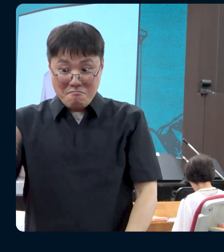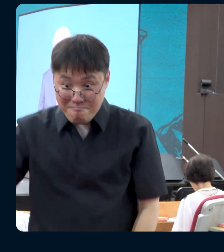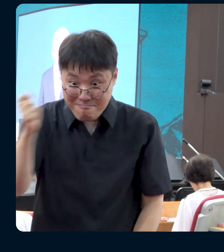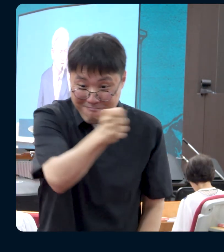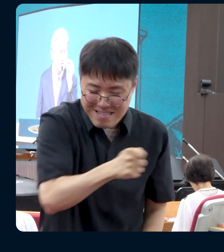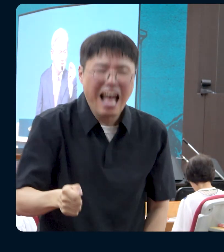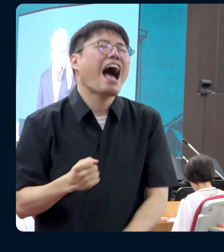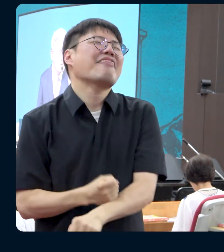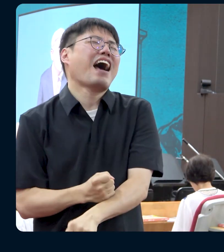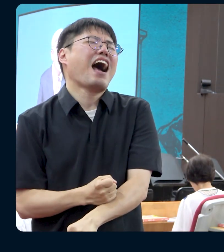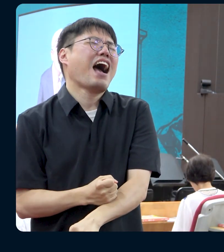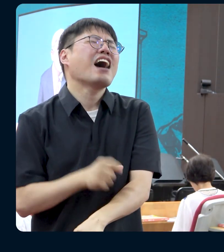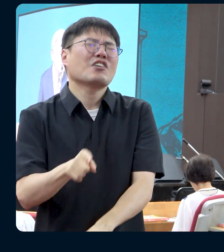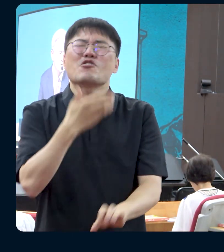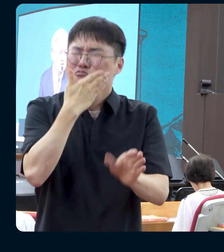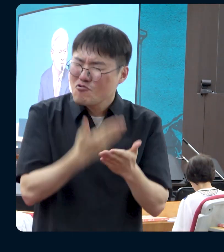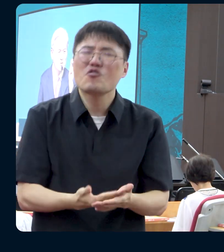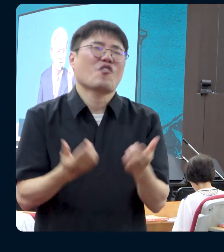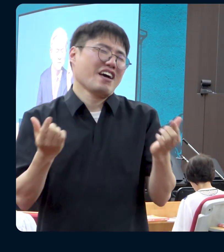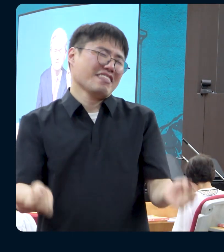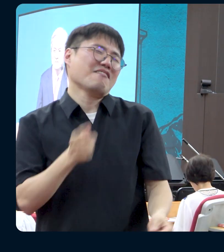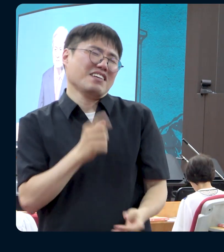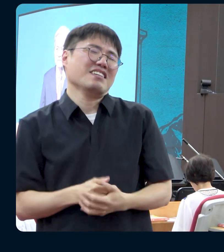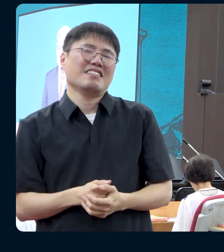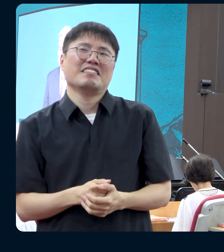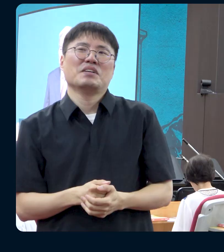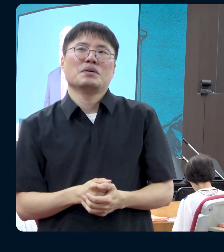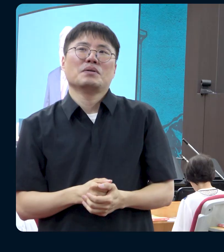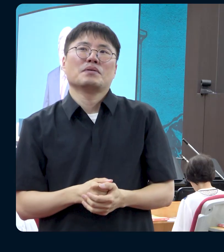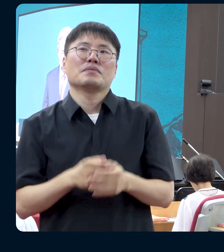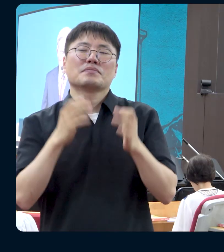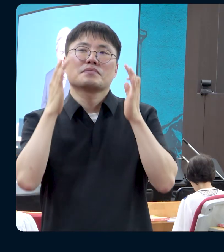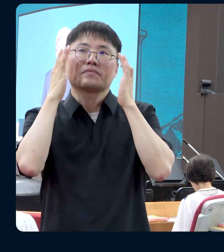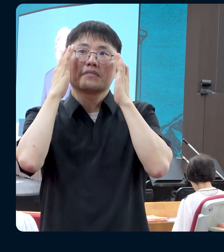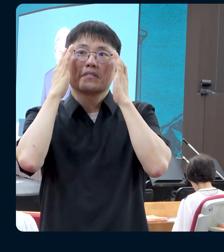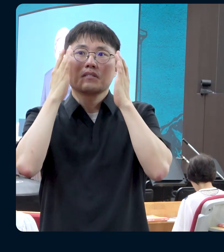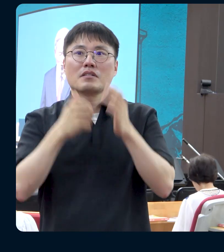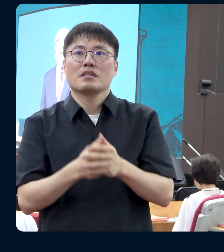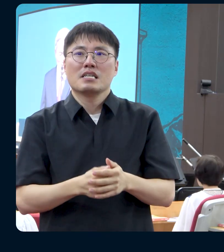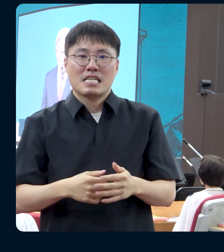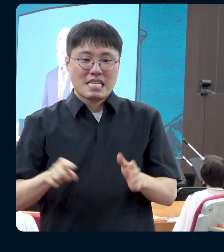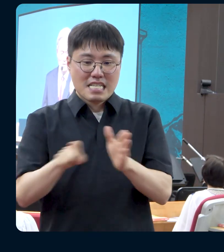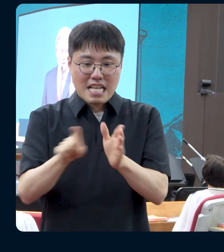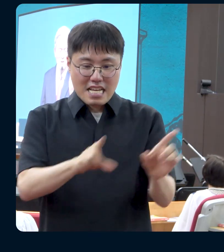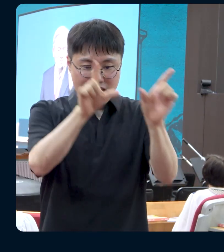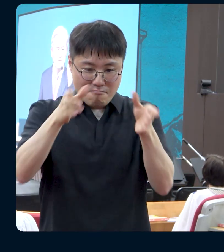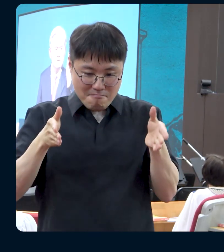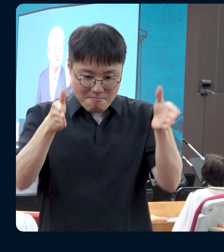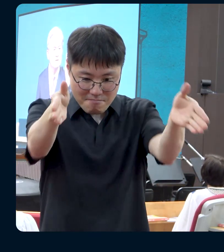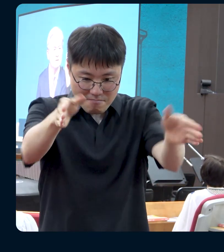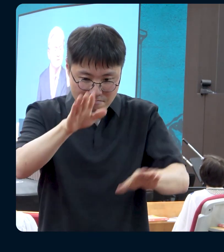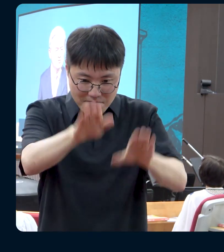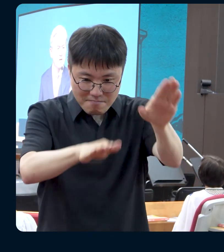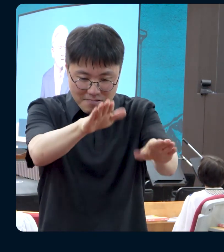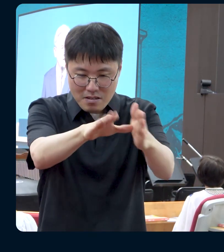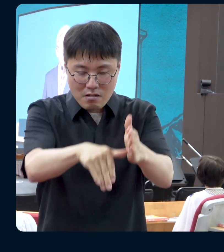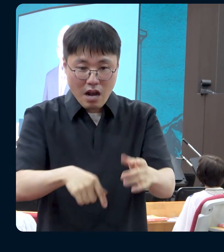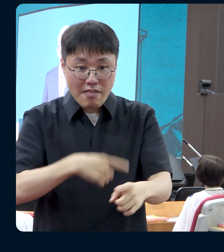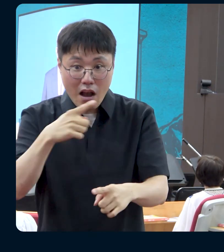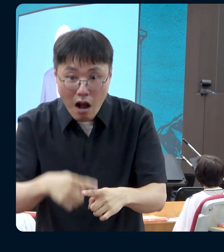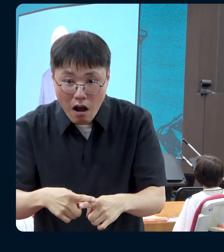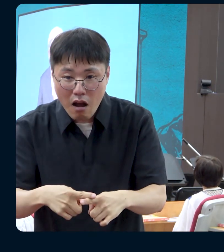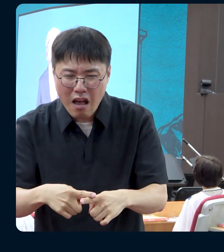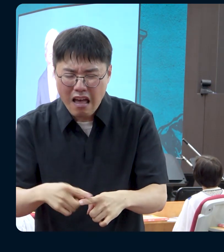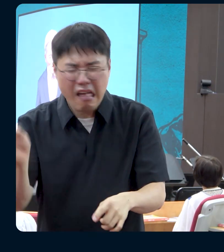때까지 올라온다. 여기에 정말 중요한 비밀들이 보이죠. 예, 신앙의 길을 가면서